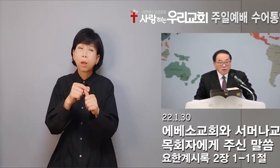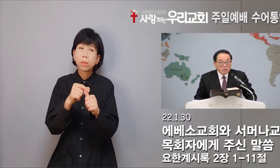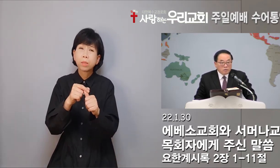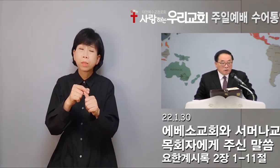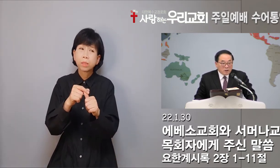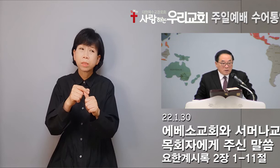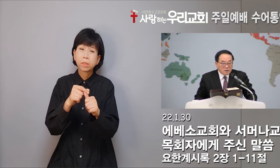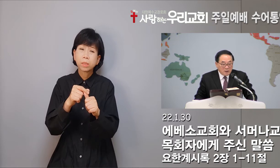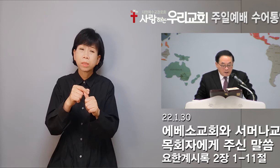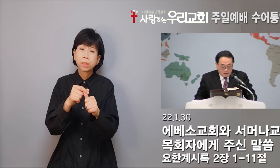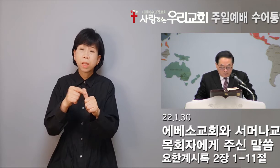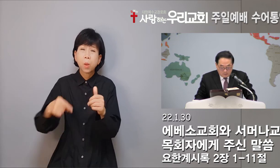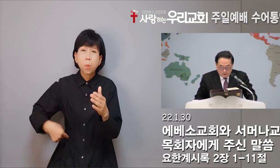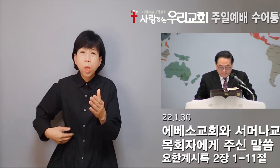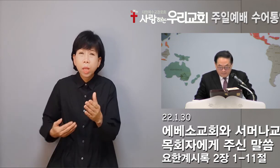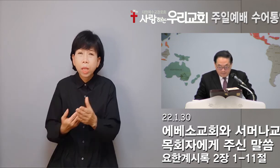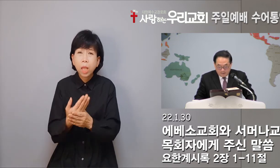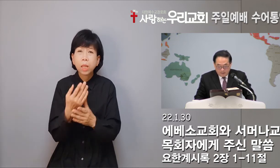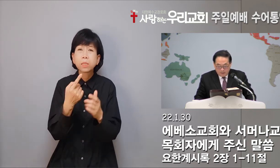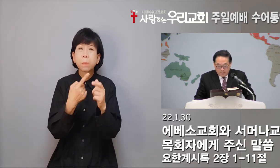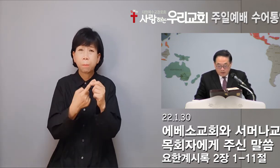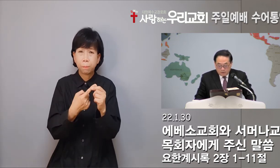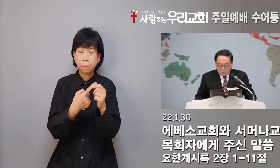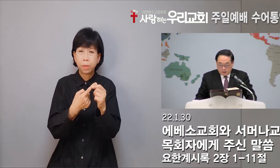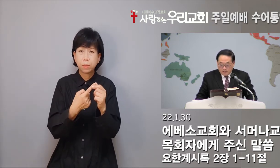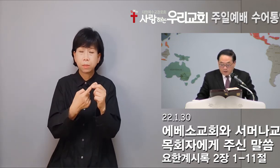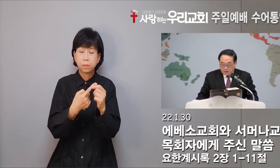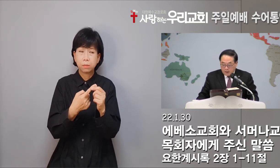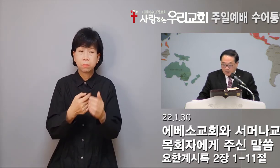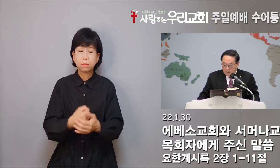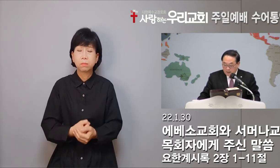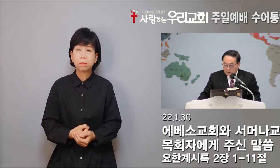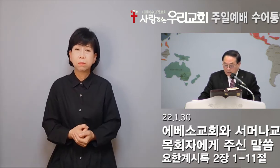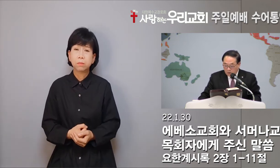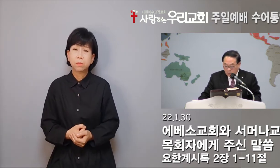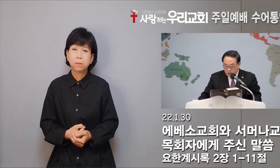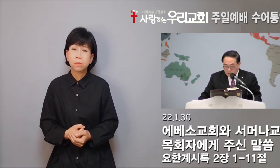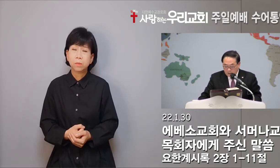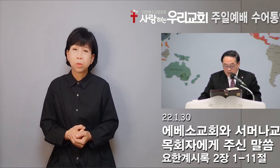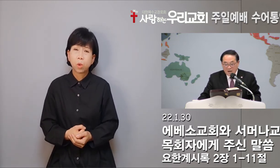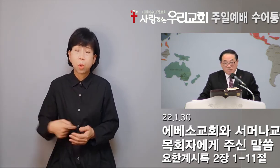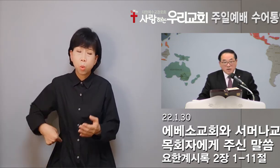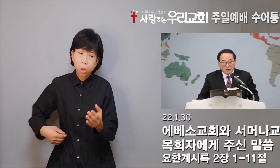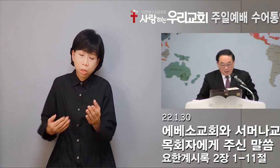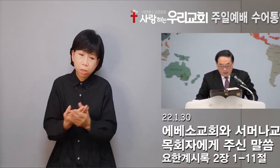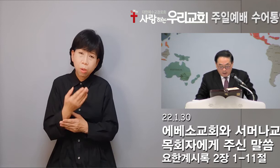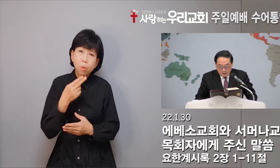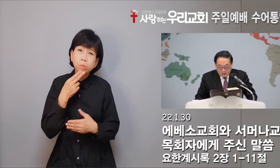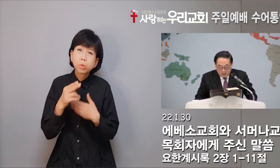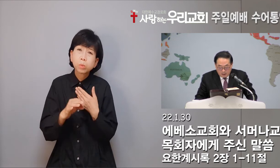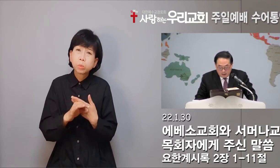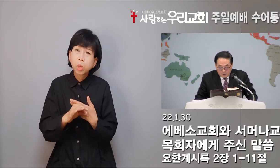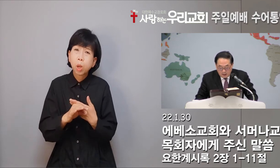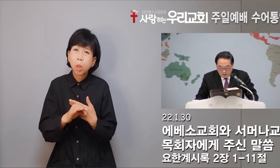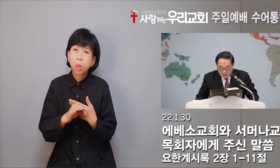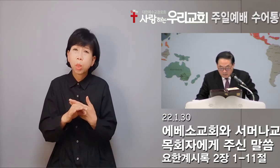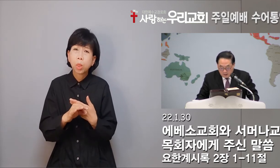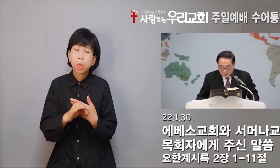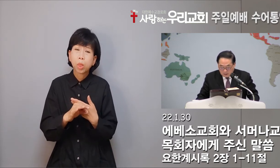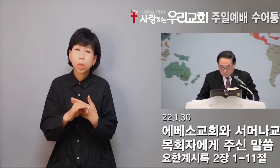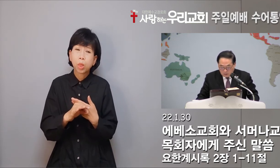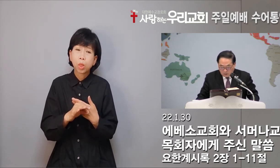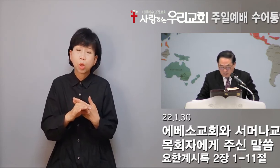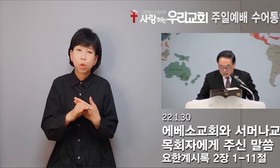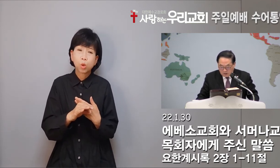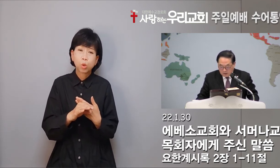일으키는으로써 구원하는 은혜인 것입니다. 주님께서는 그에게 만일 내가 회개하지 아니하면 내게